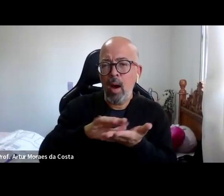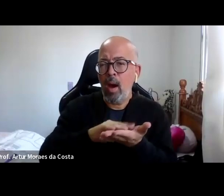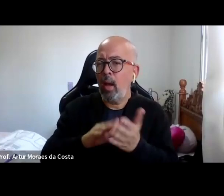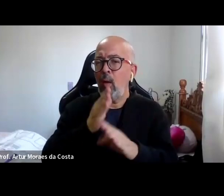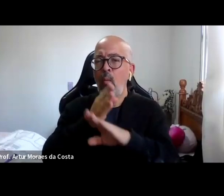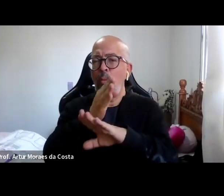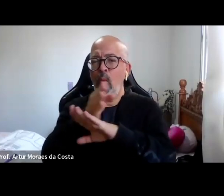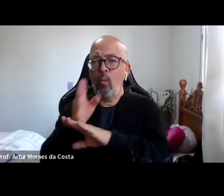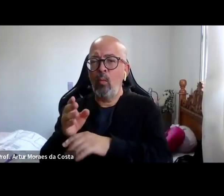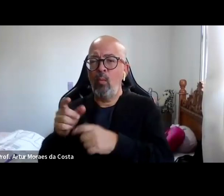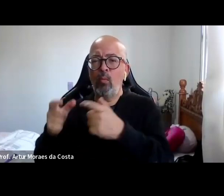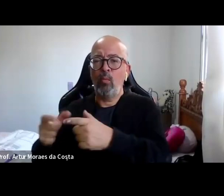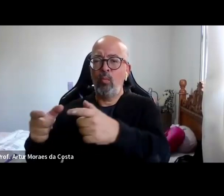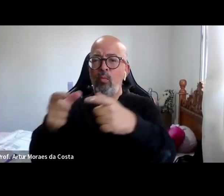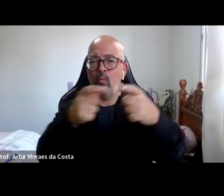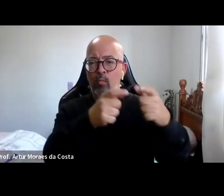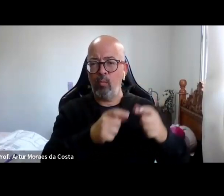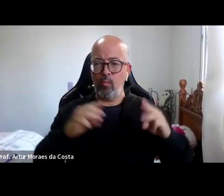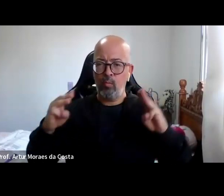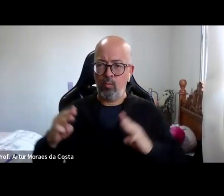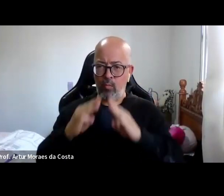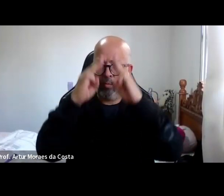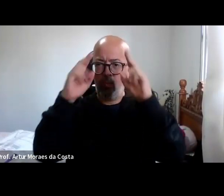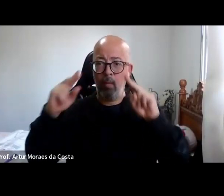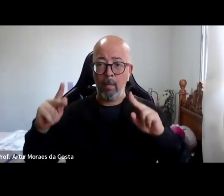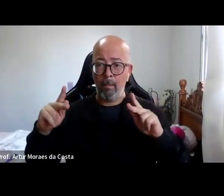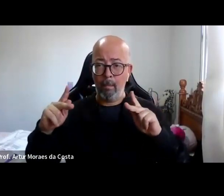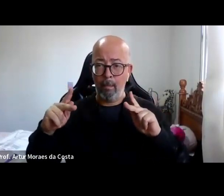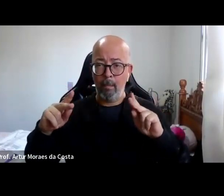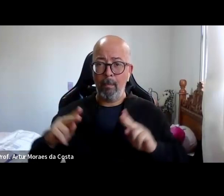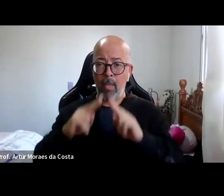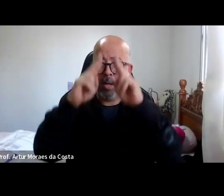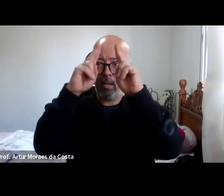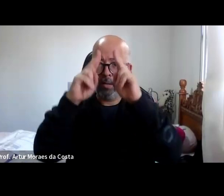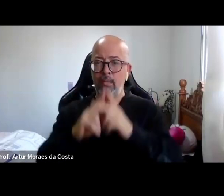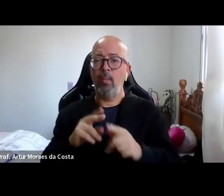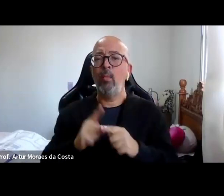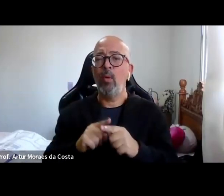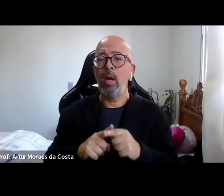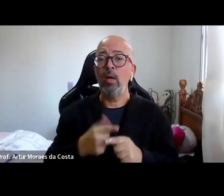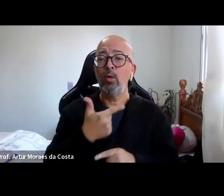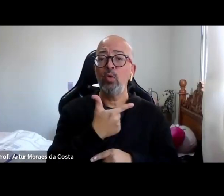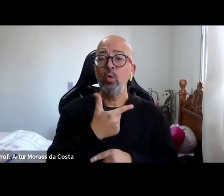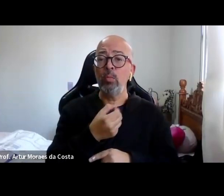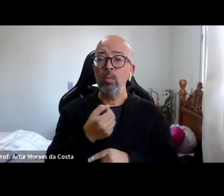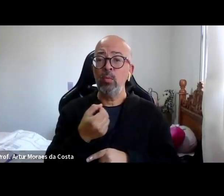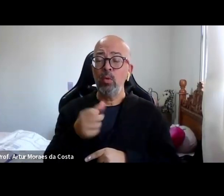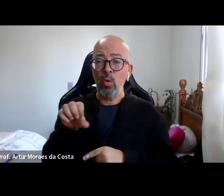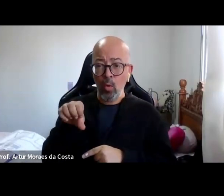nacimiento de Luis braille pero también hubo tiempo para visitar la torre